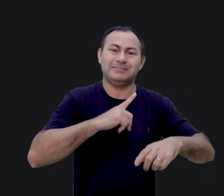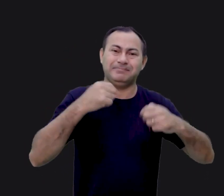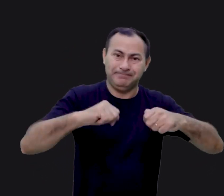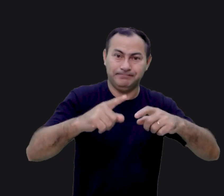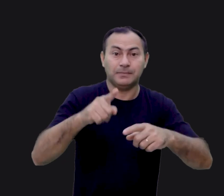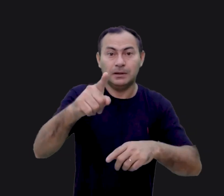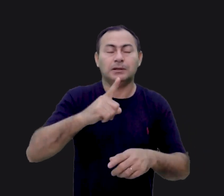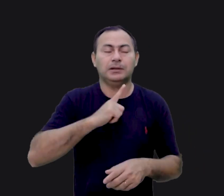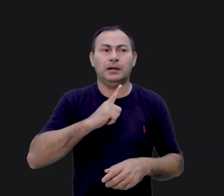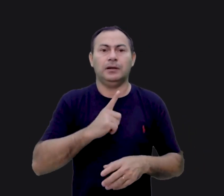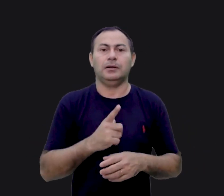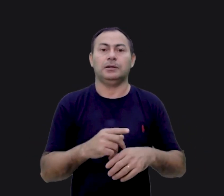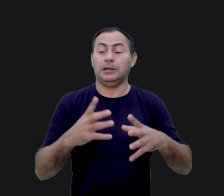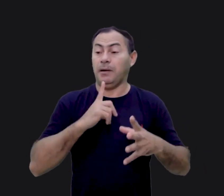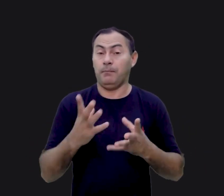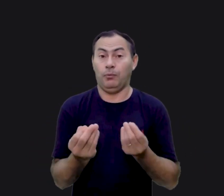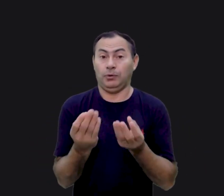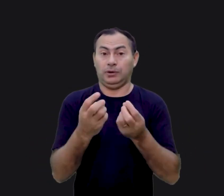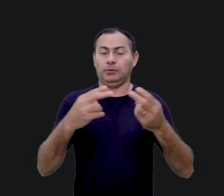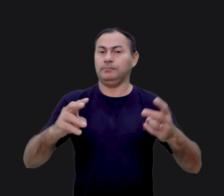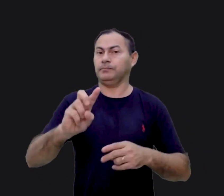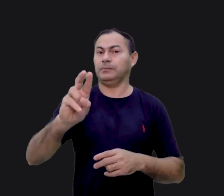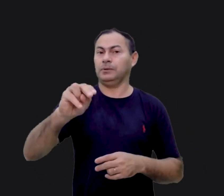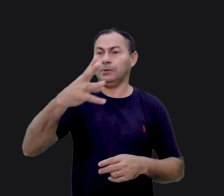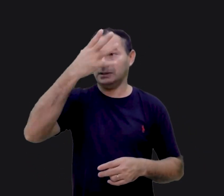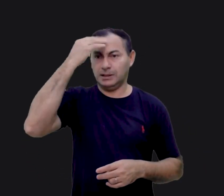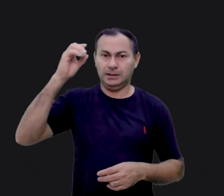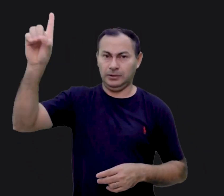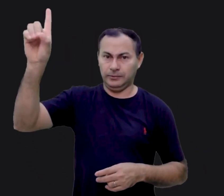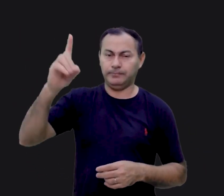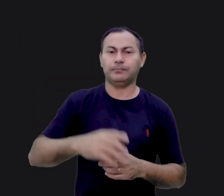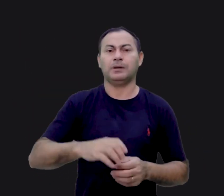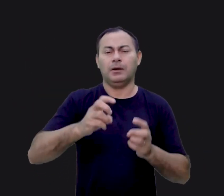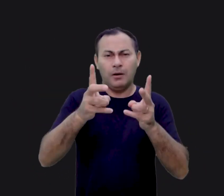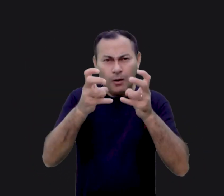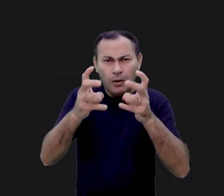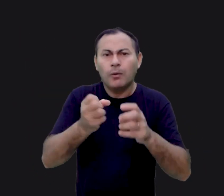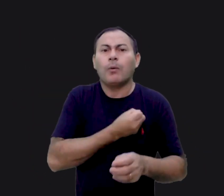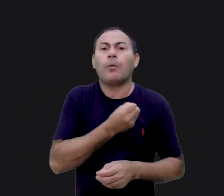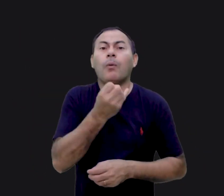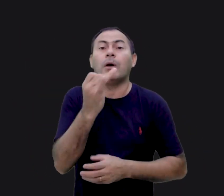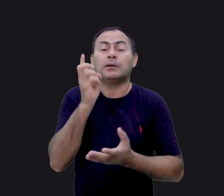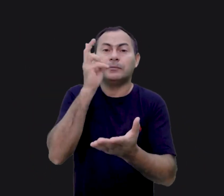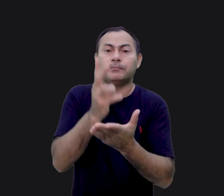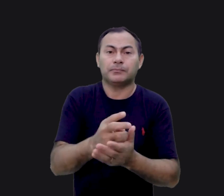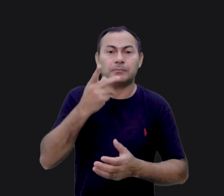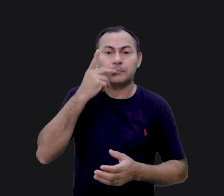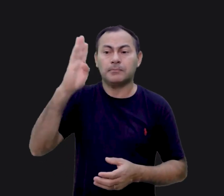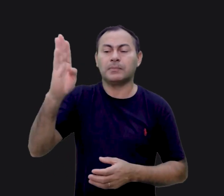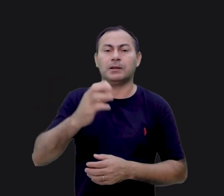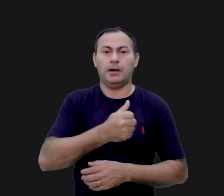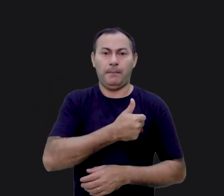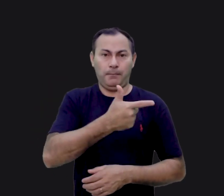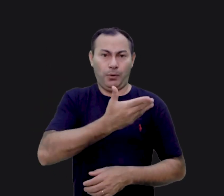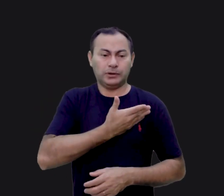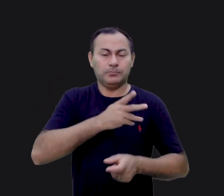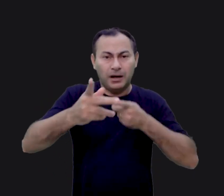e quando você estiver passando pela abundância não se esqueça de Deus Observe quantas vezes os profetas e Apóstolos